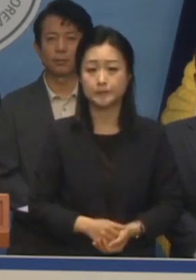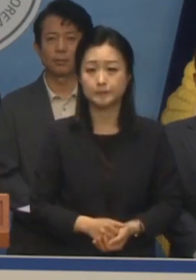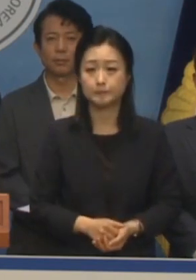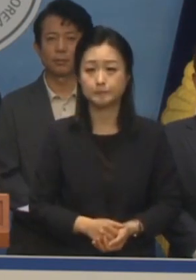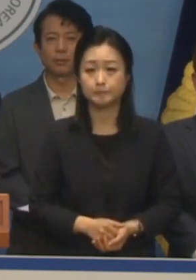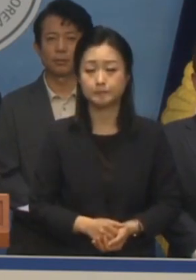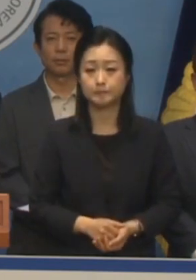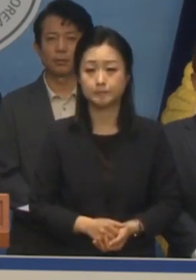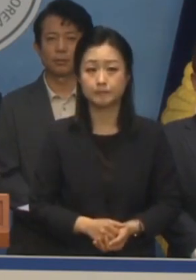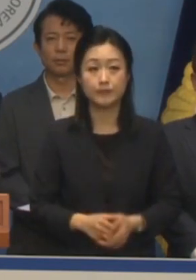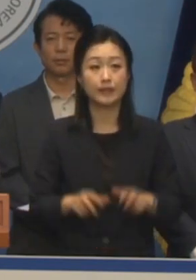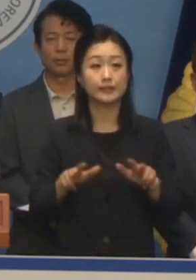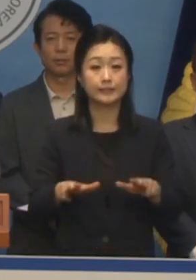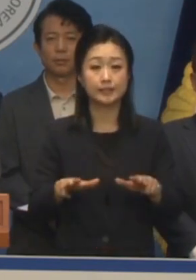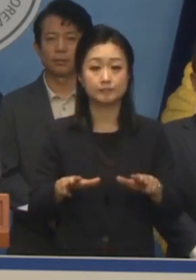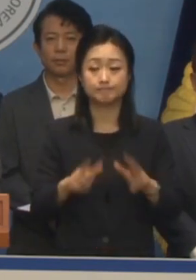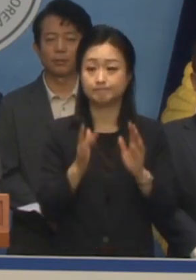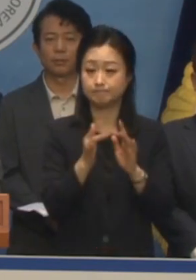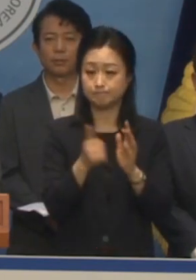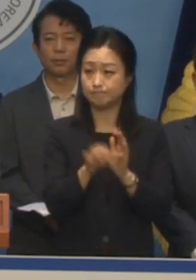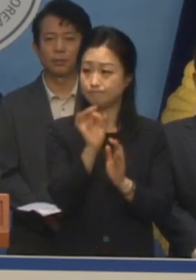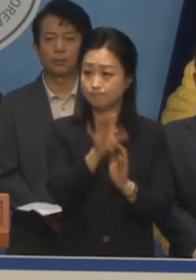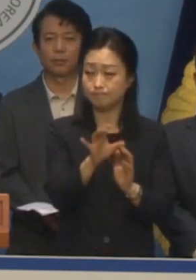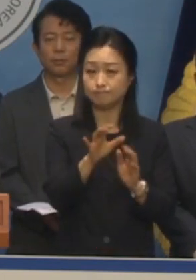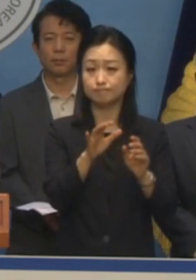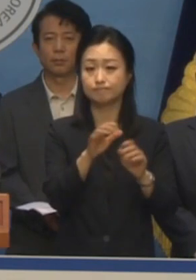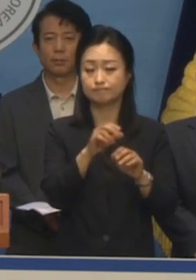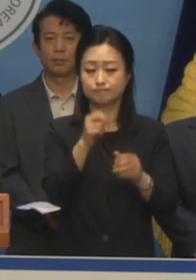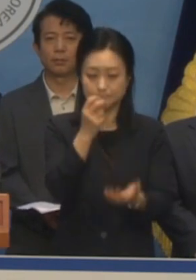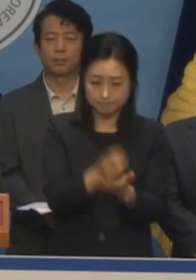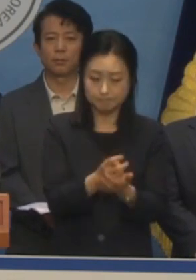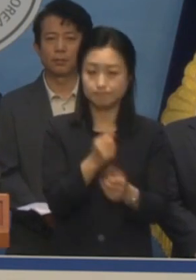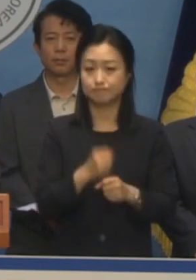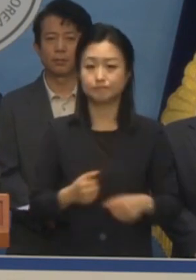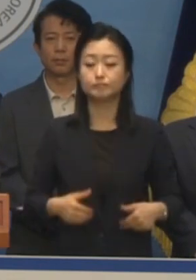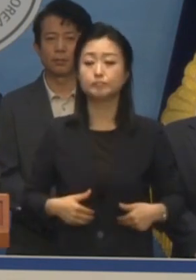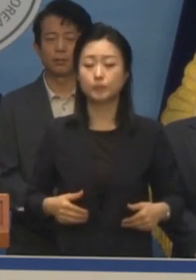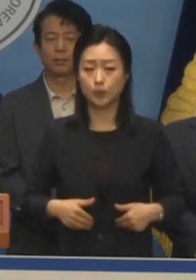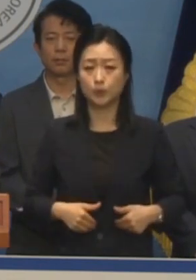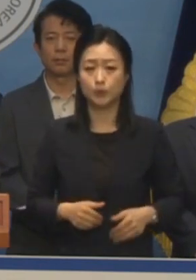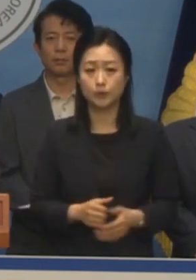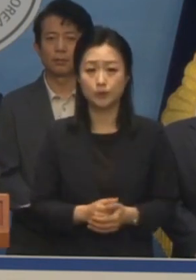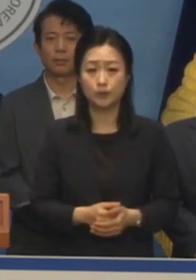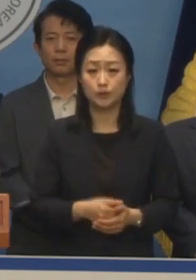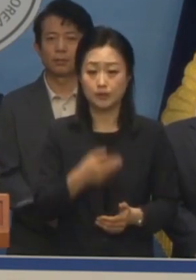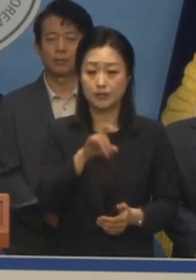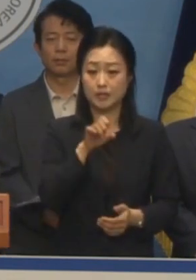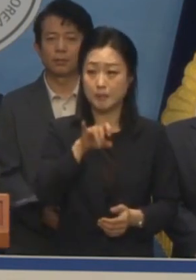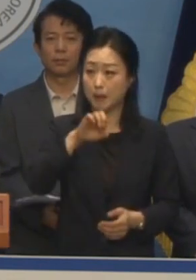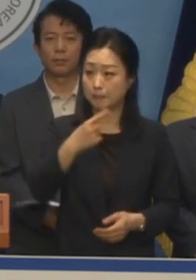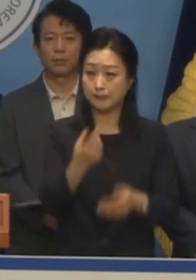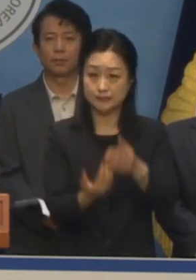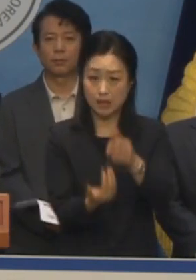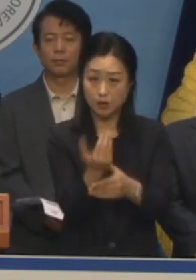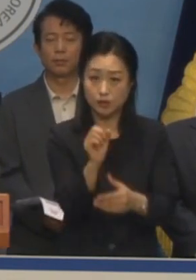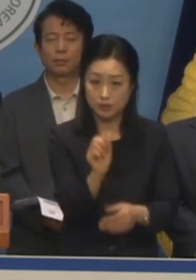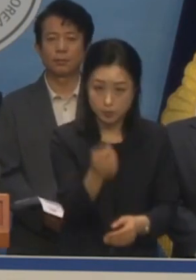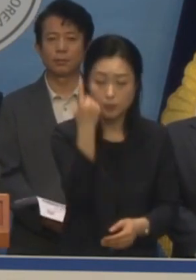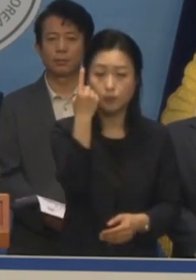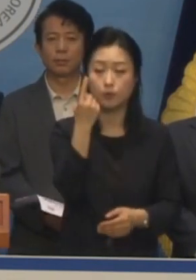많습니다. 이제라도 온라인 플랫폼법을 제정해야 합니다. TMF 사태로 드러난